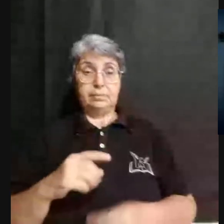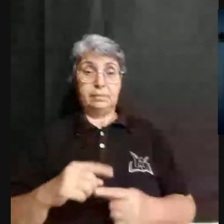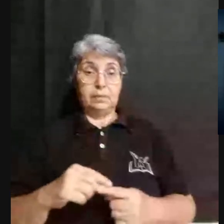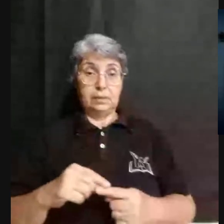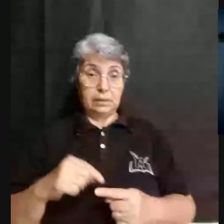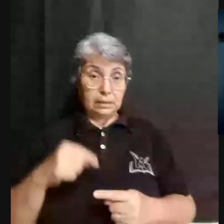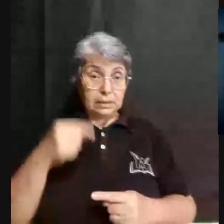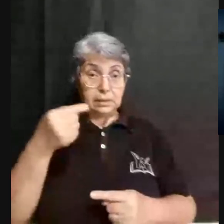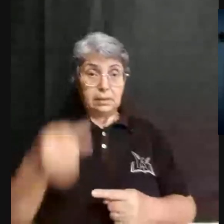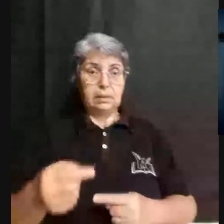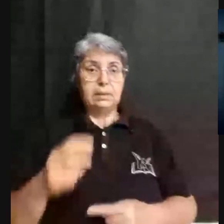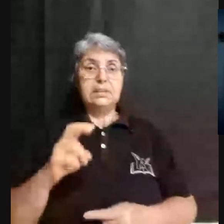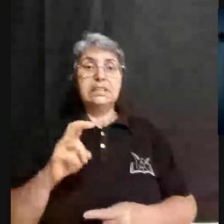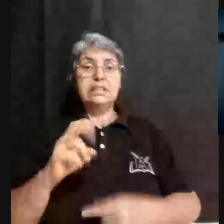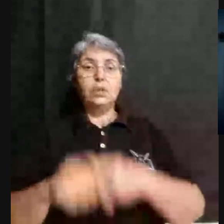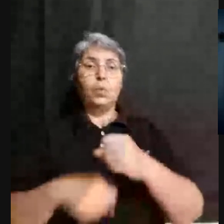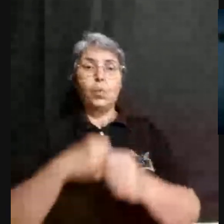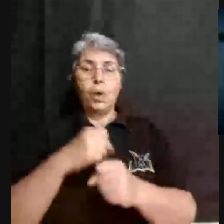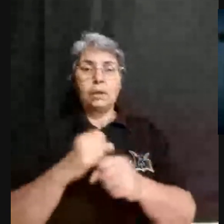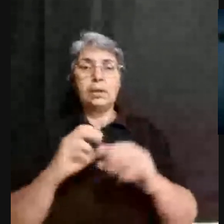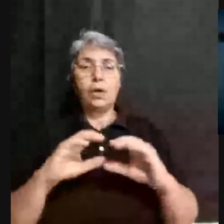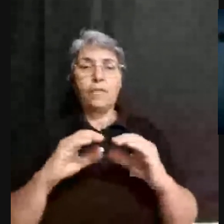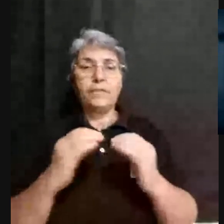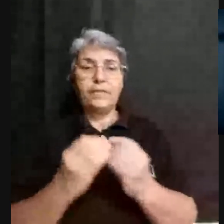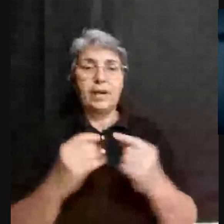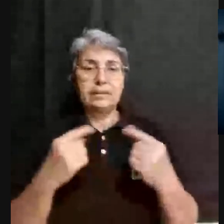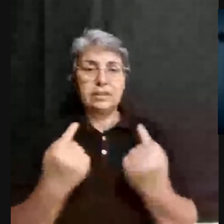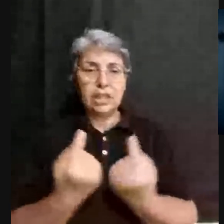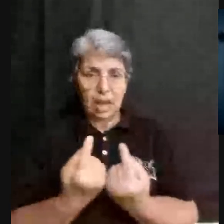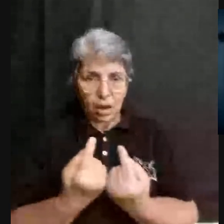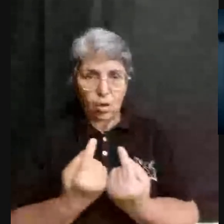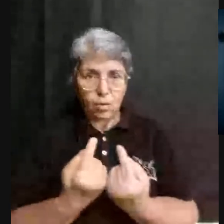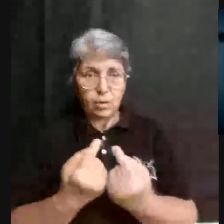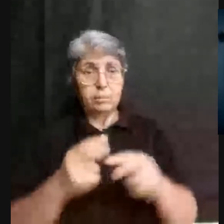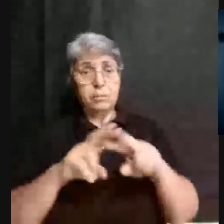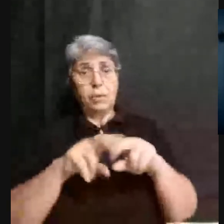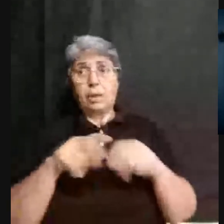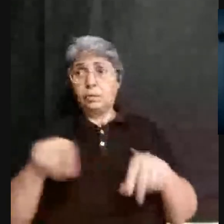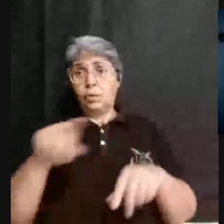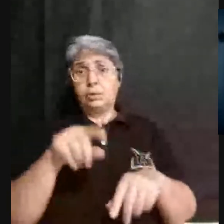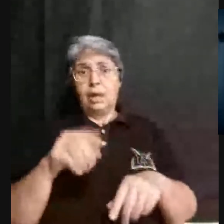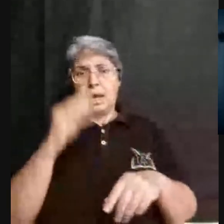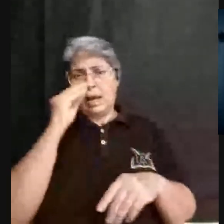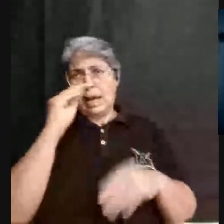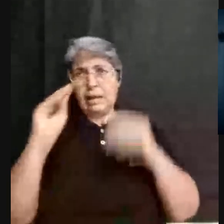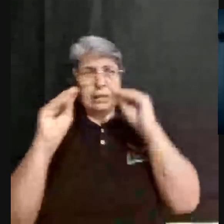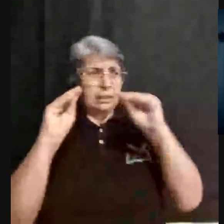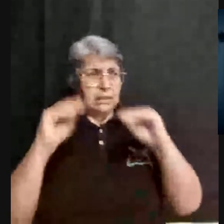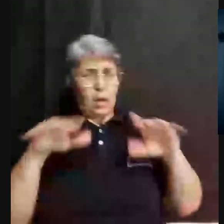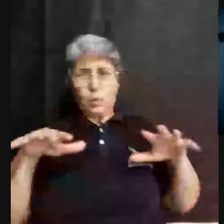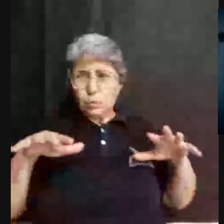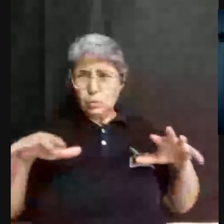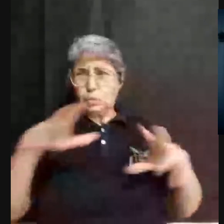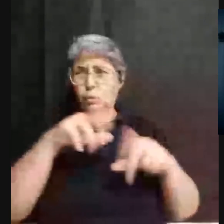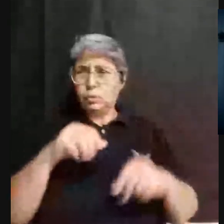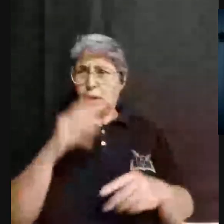porque as dificuldades ficaram enormes após a rejeição. Então veja que a rejeição, de fato,